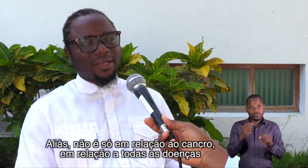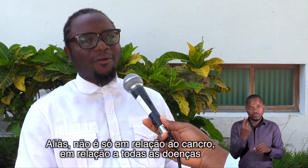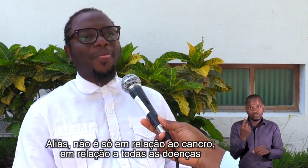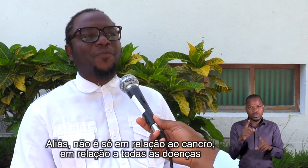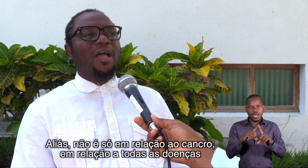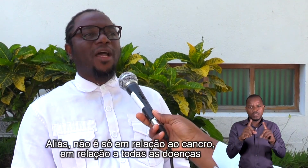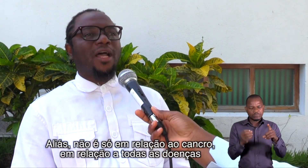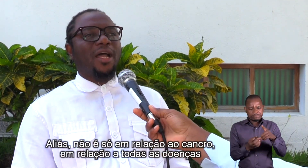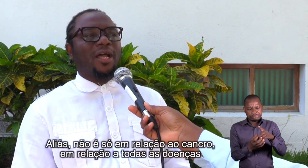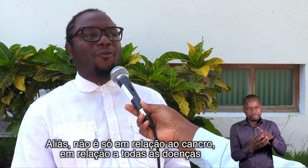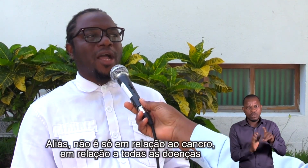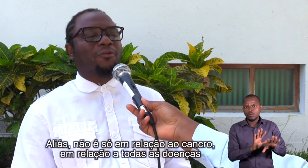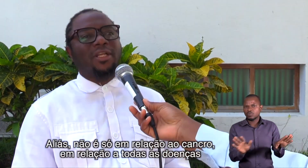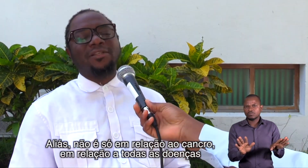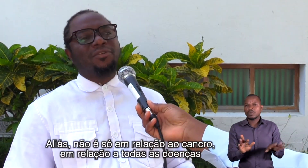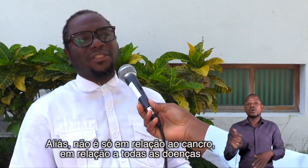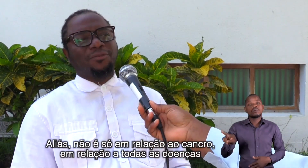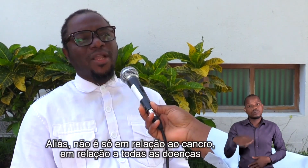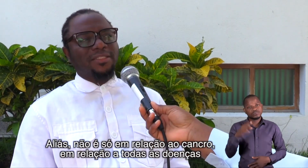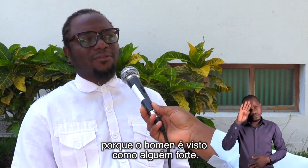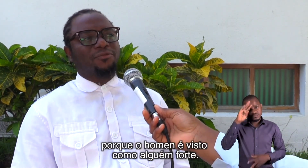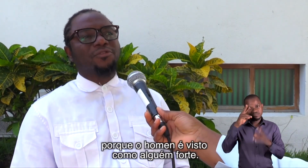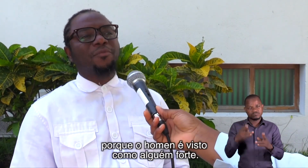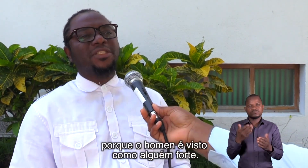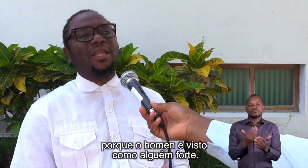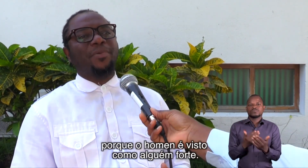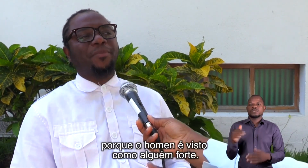relação ao cancro, em relação a todas as doenças, os homens sempre, porque